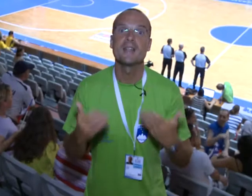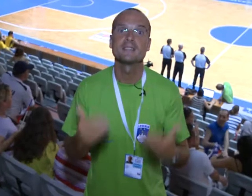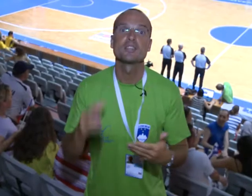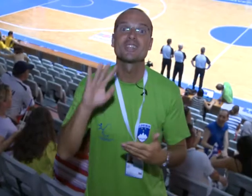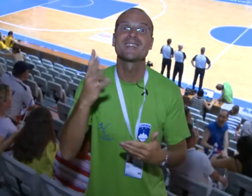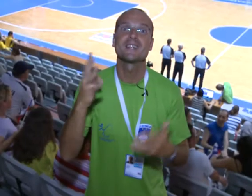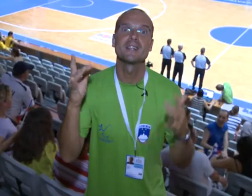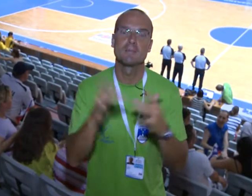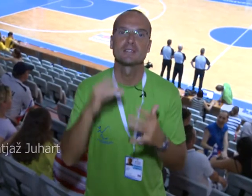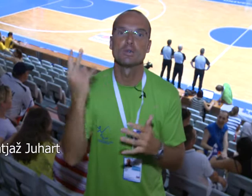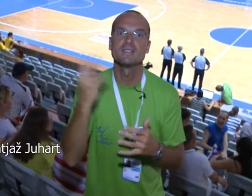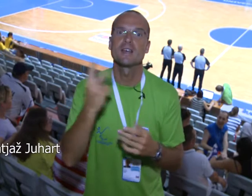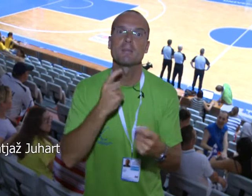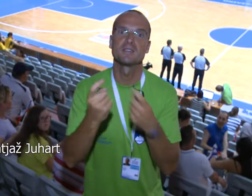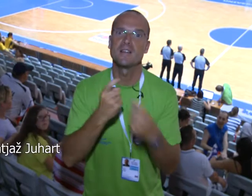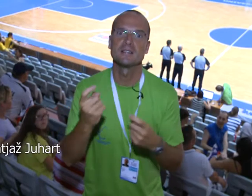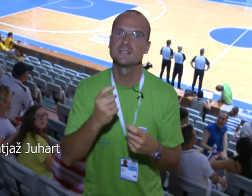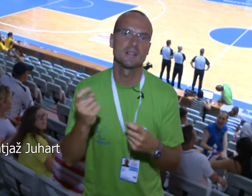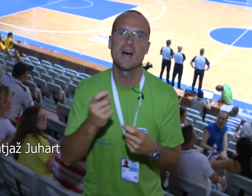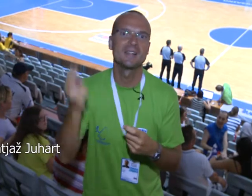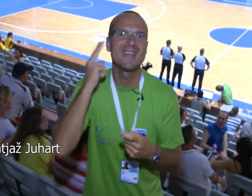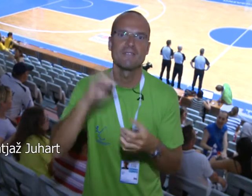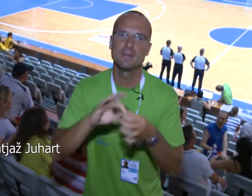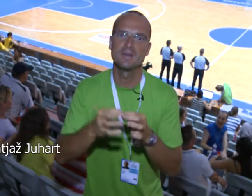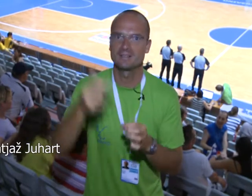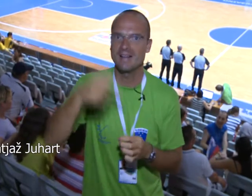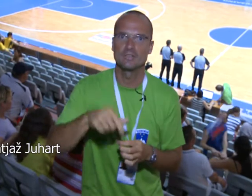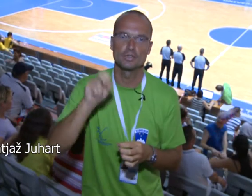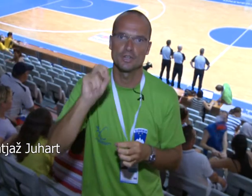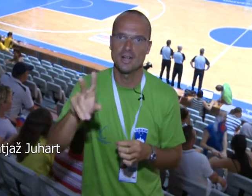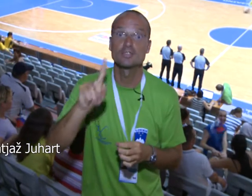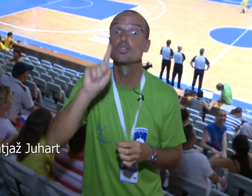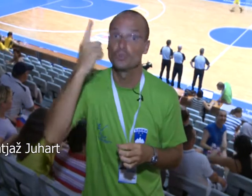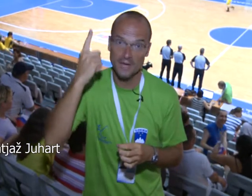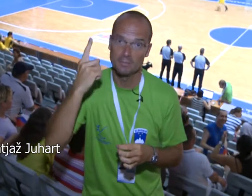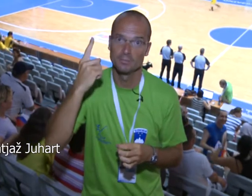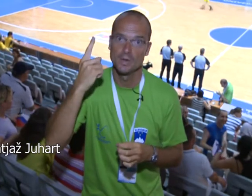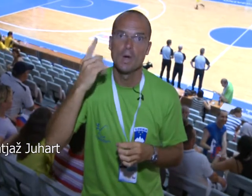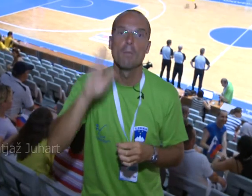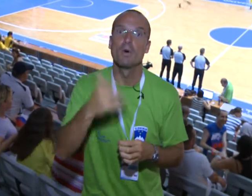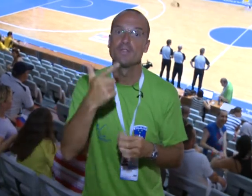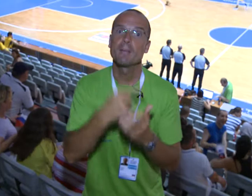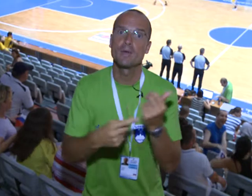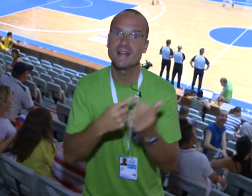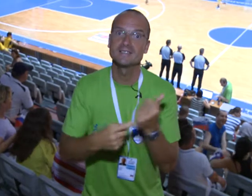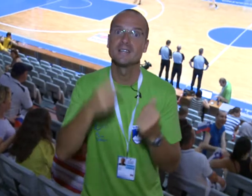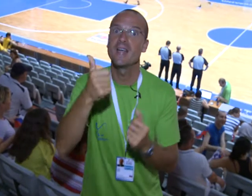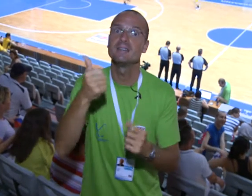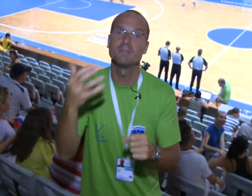Danes je četrta tekma slovenske reprezentance na Deaflympics 2013 Sofija. Po dveh porazih in eni